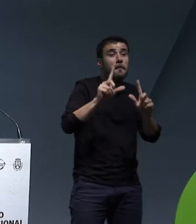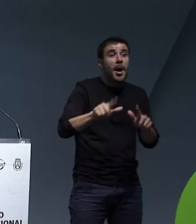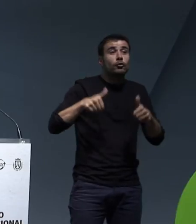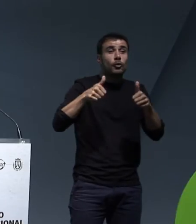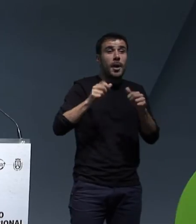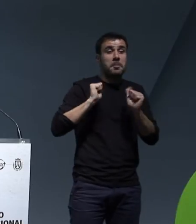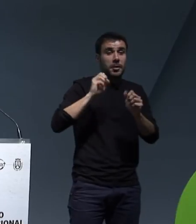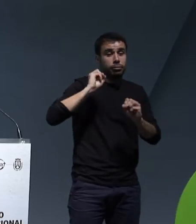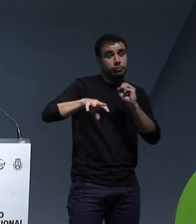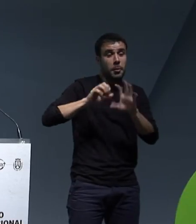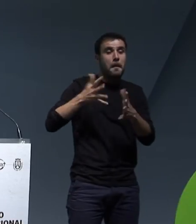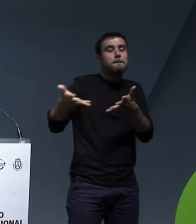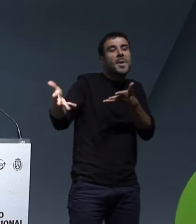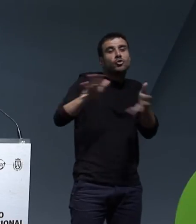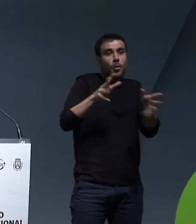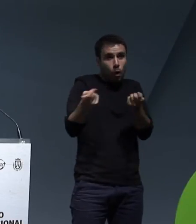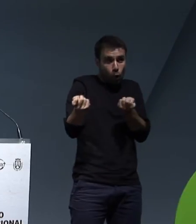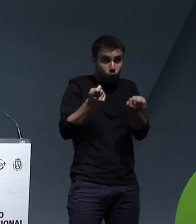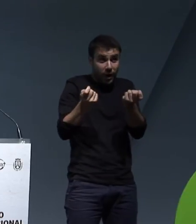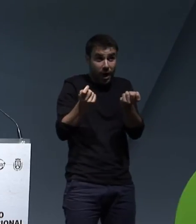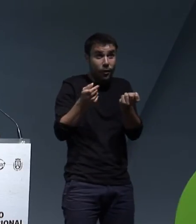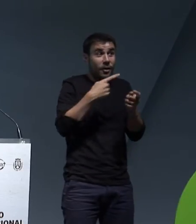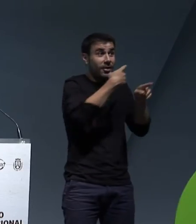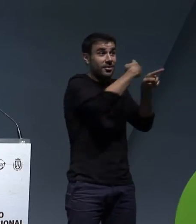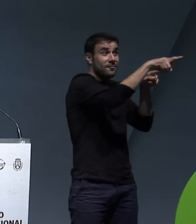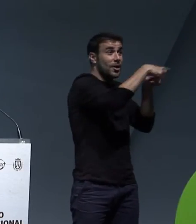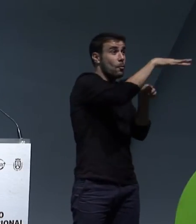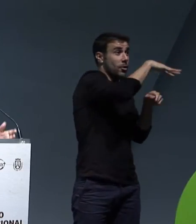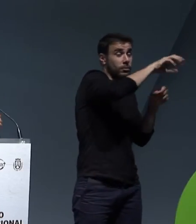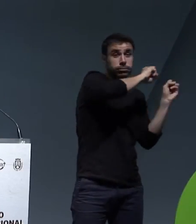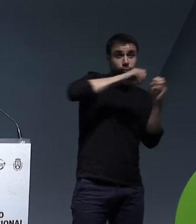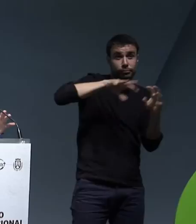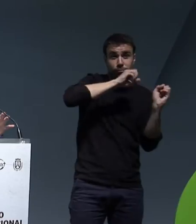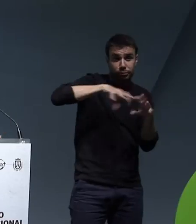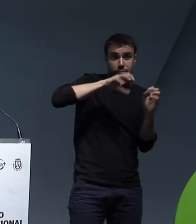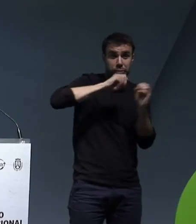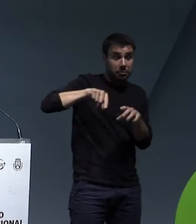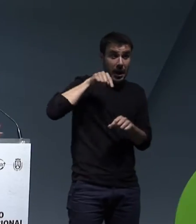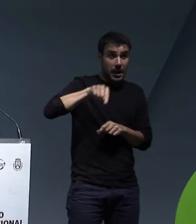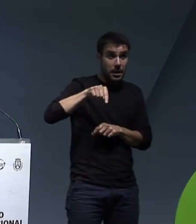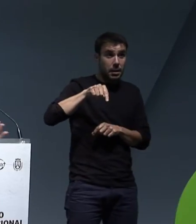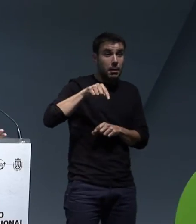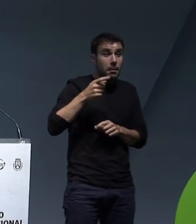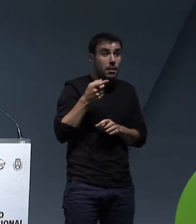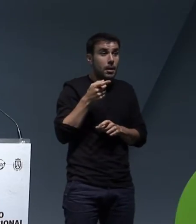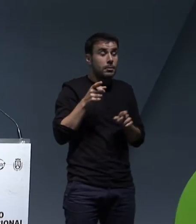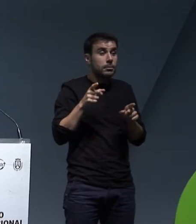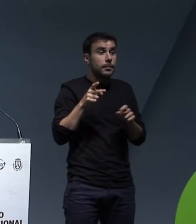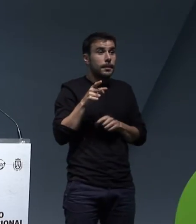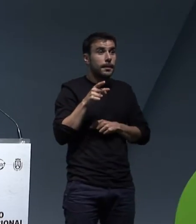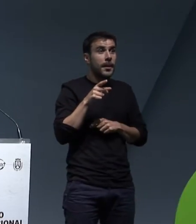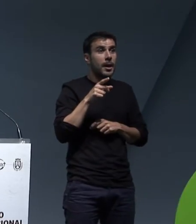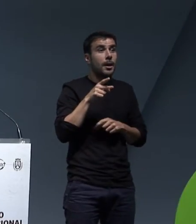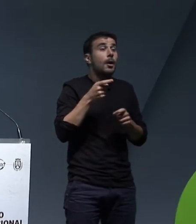controlada, como digo, de diferentes vertederos de ámbito municipal sobre el que los demás destacaba